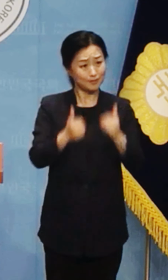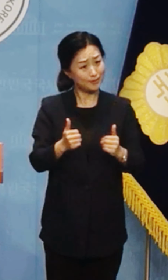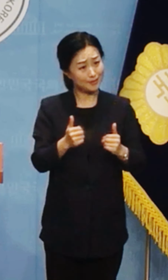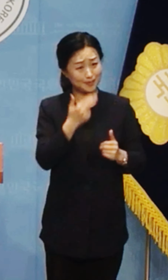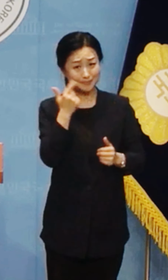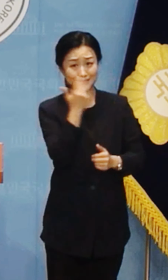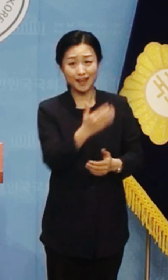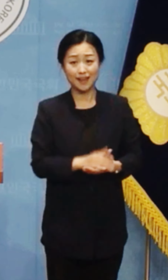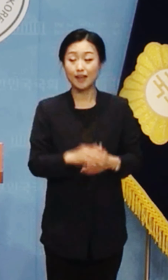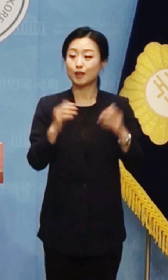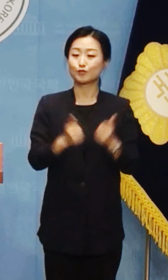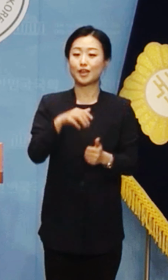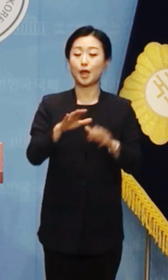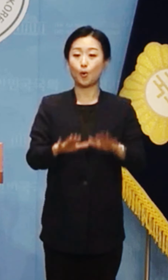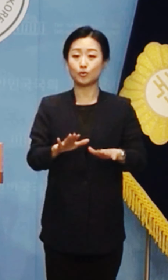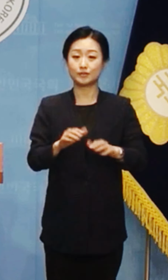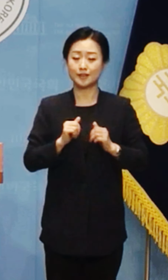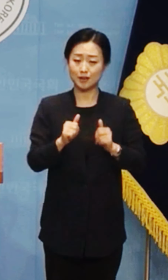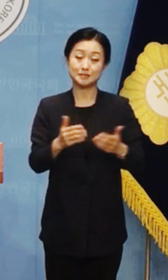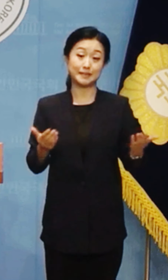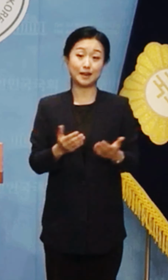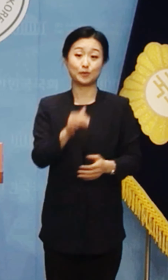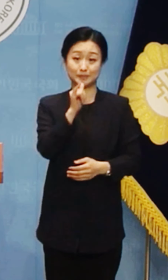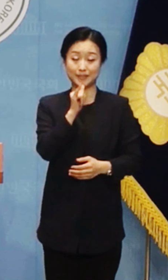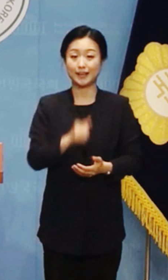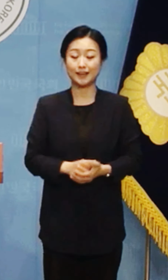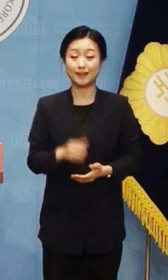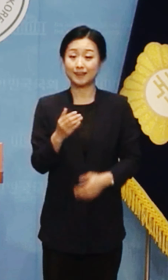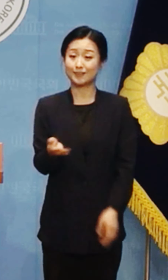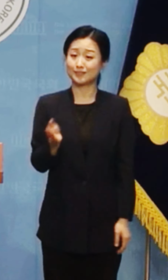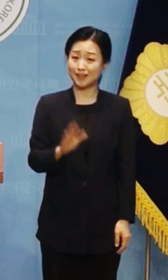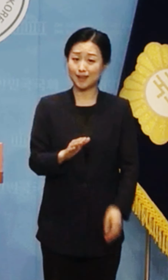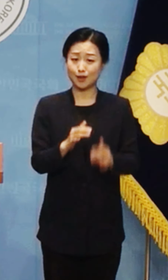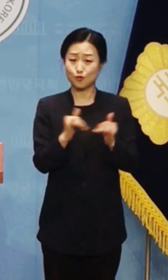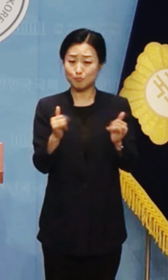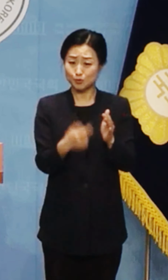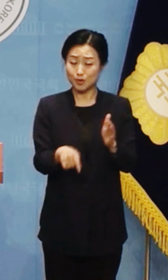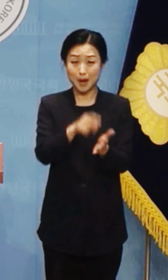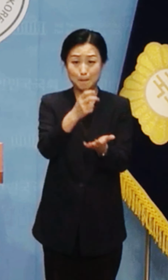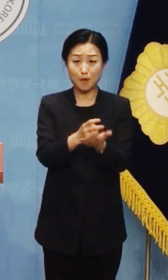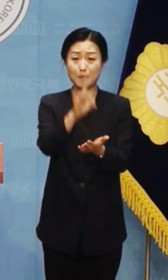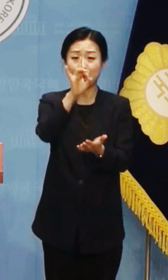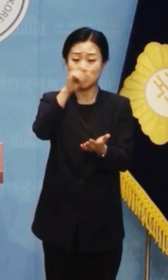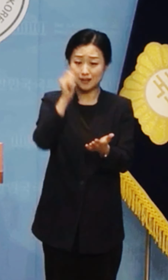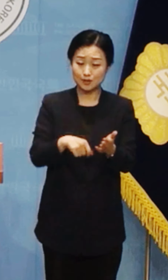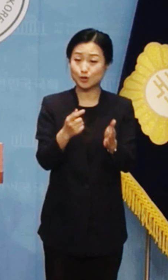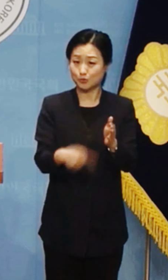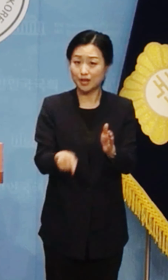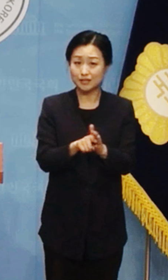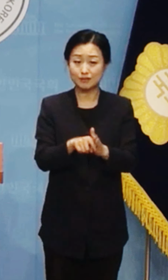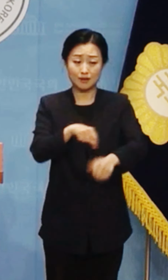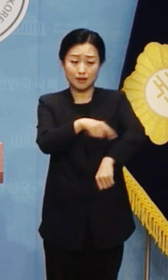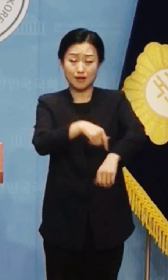않나 국회는 오늘도 열심히 일을 합니다 그런데 국민을 위한 법안 하나를 처리하려면